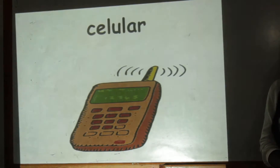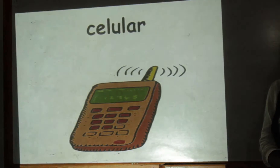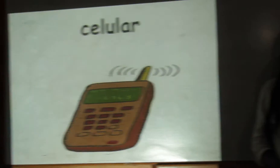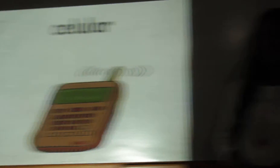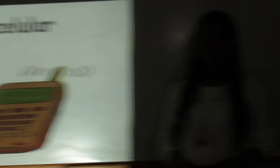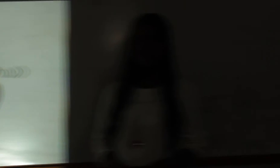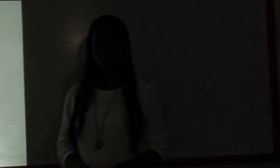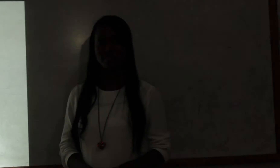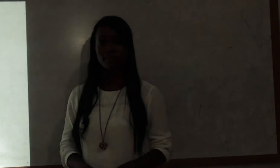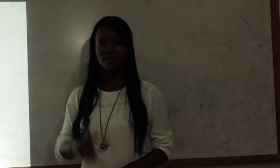Celular.